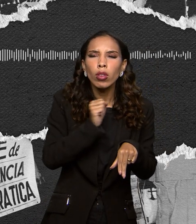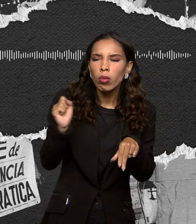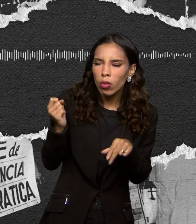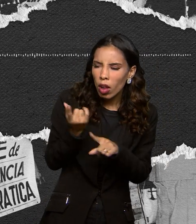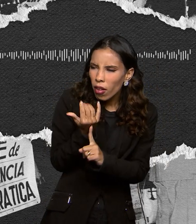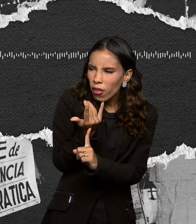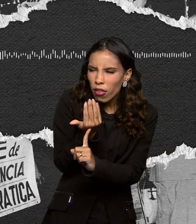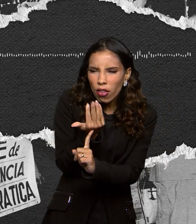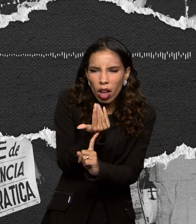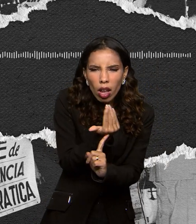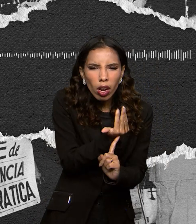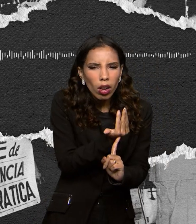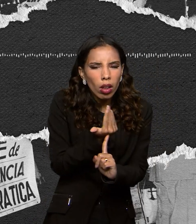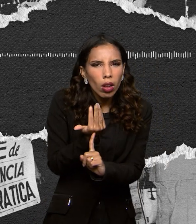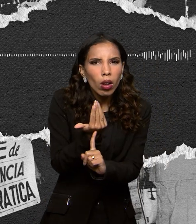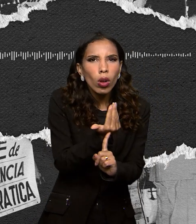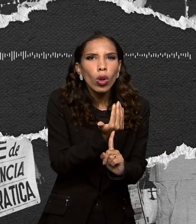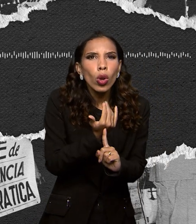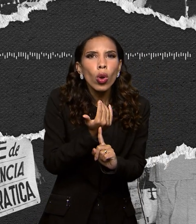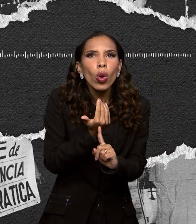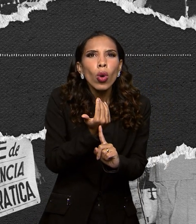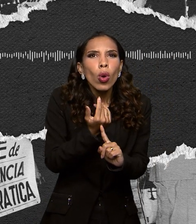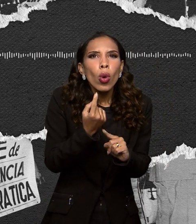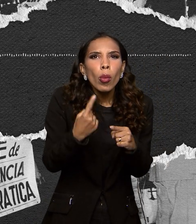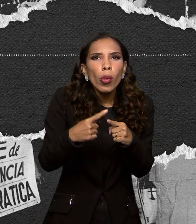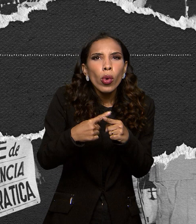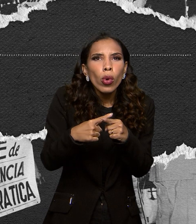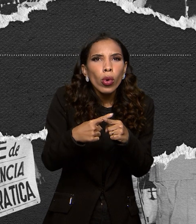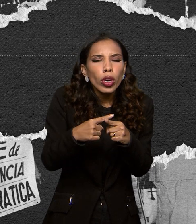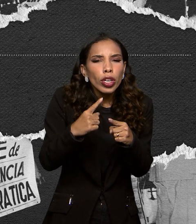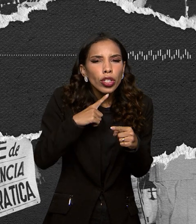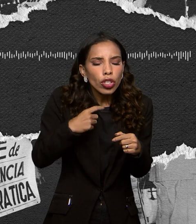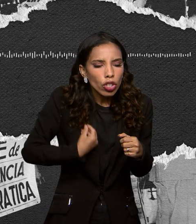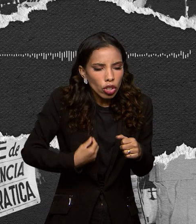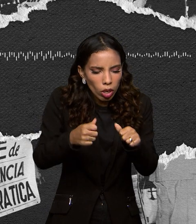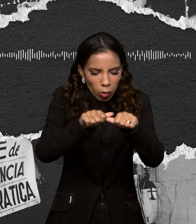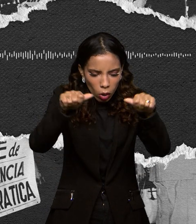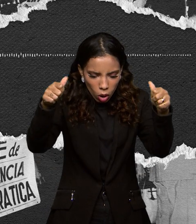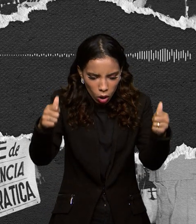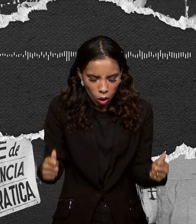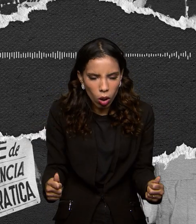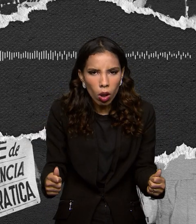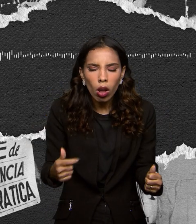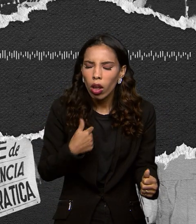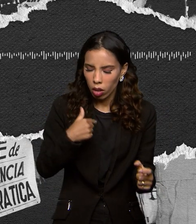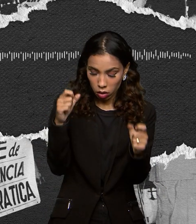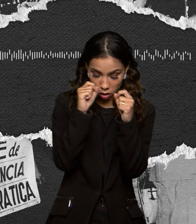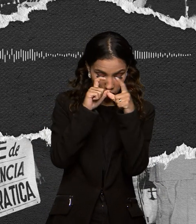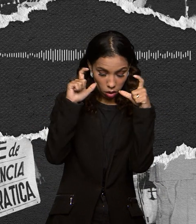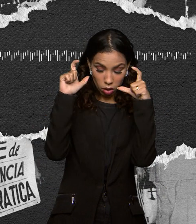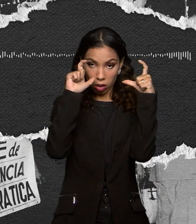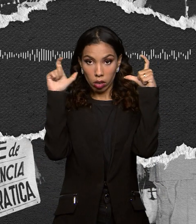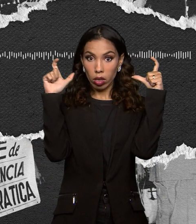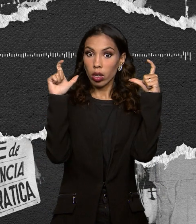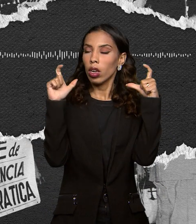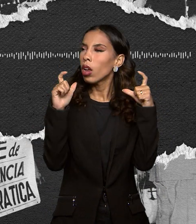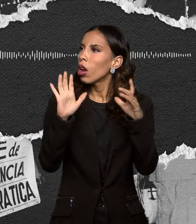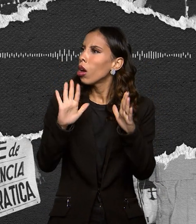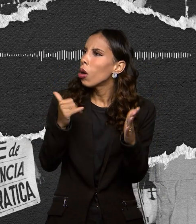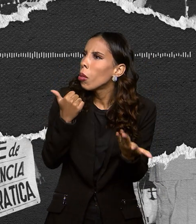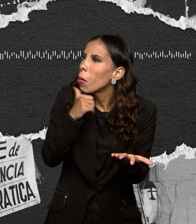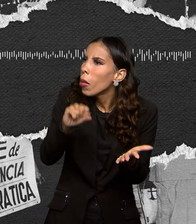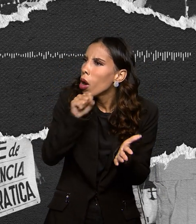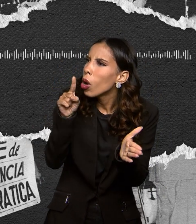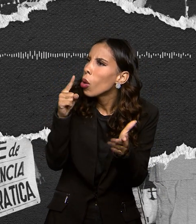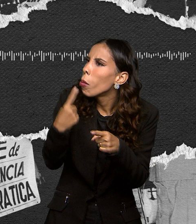uma vela, porque o nicho dos santos estava no nosso quarto. E eu acordei, era cedo de manhã ainda, e eu perguntei: mas mãe, por que